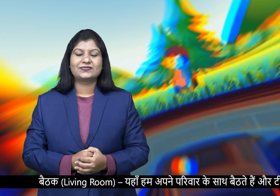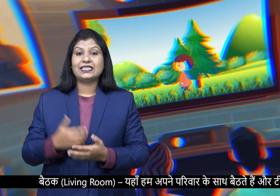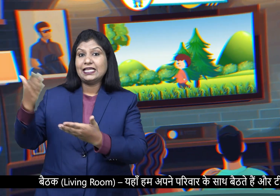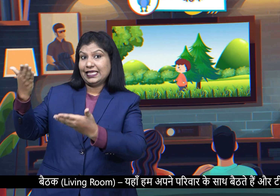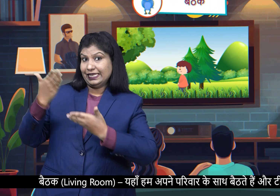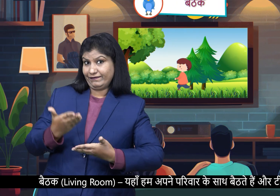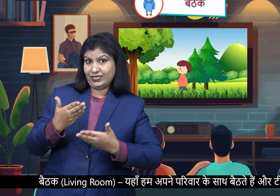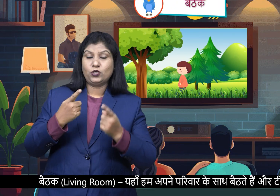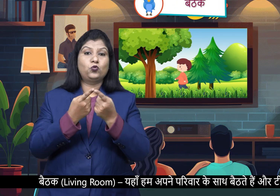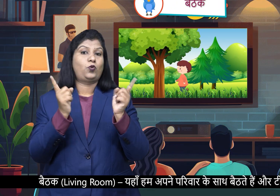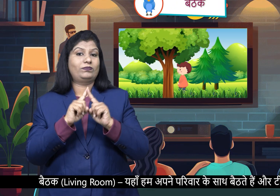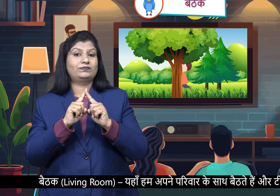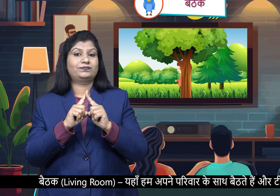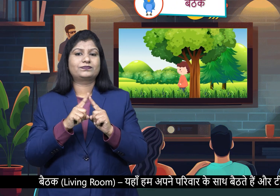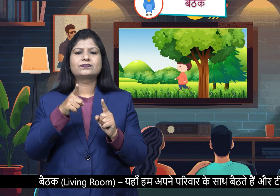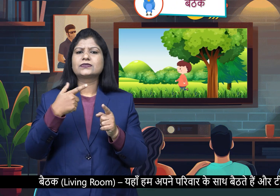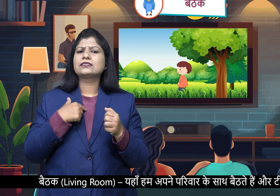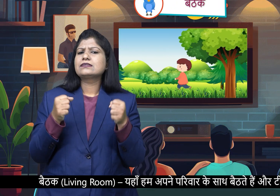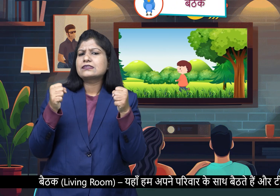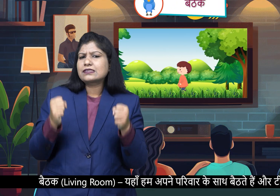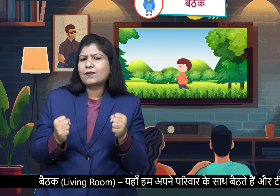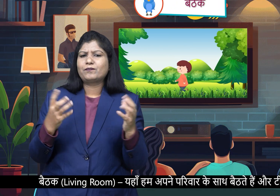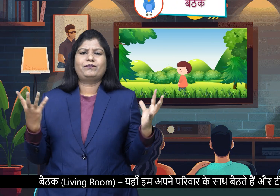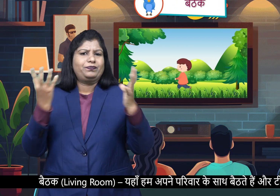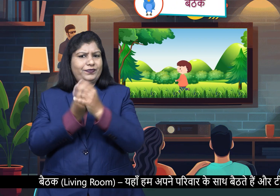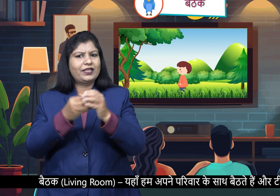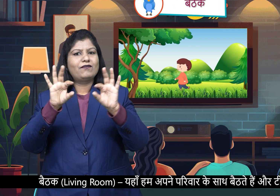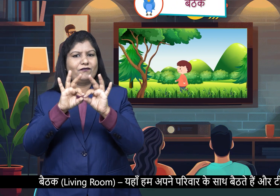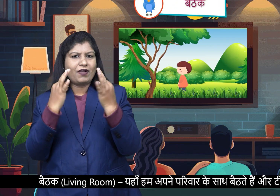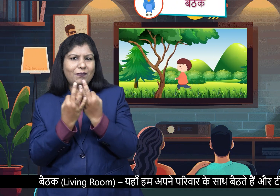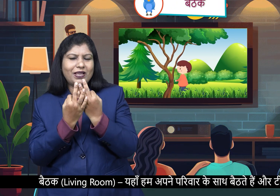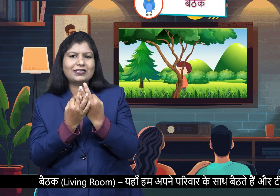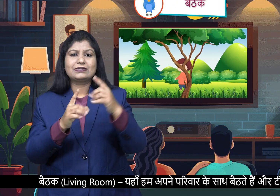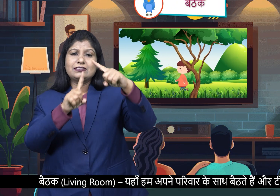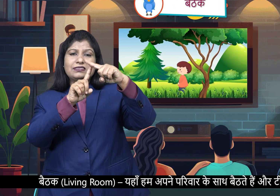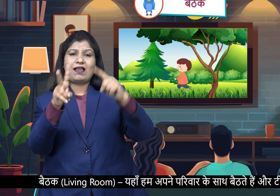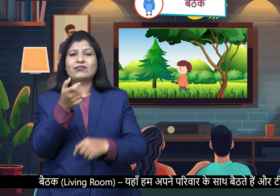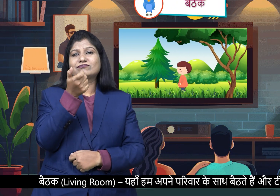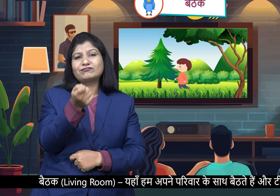बैठक, लिविंग रूम, यहाँ हम अपने परिवार के साथ बैठते हैं और टीवी देखते हैं।